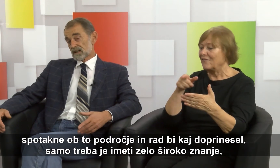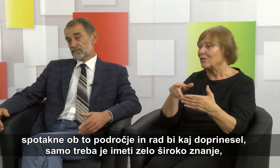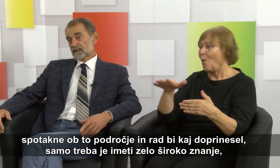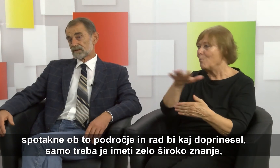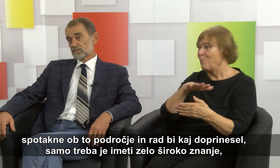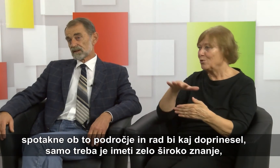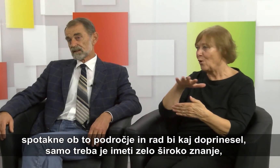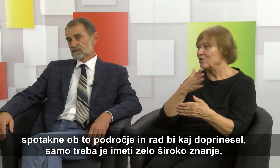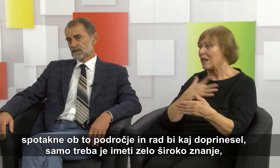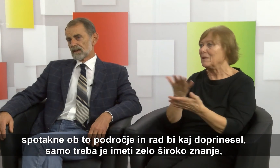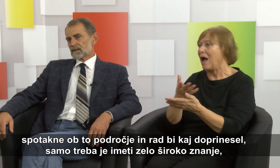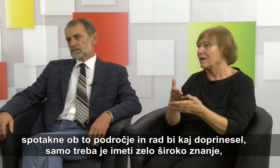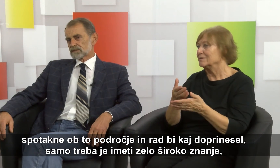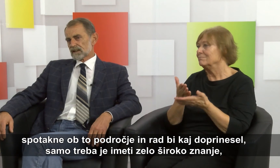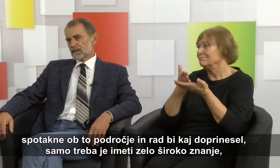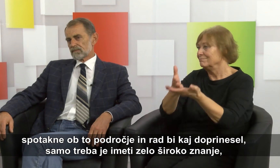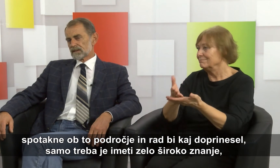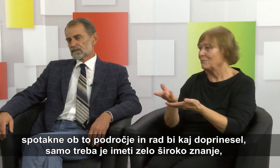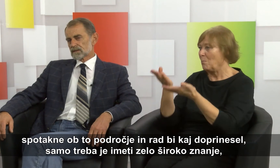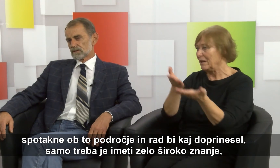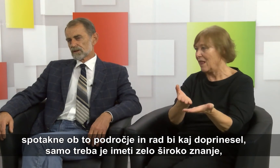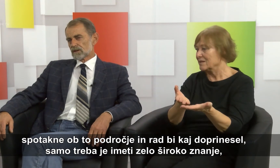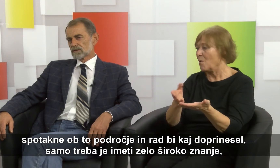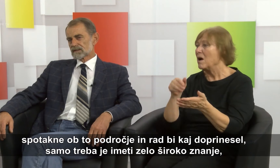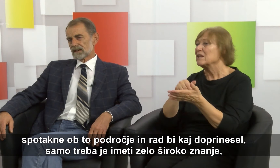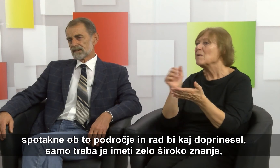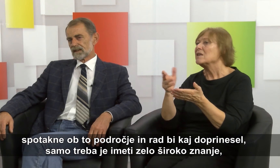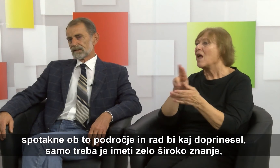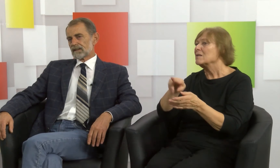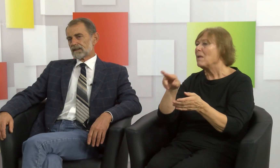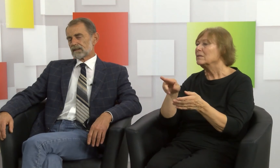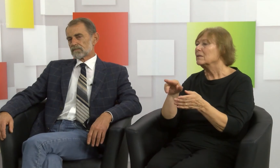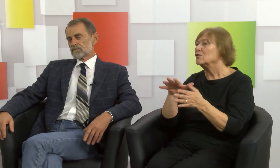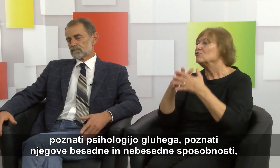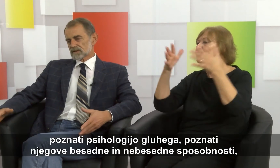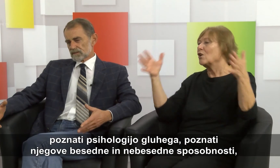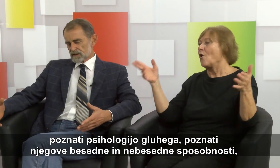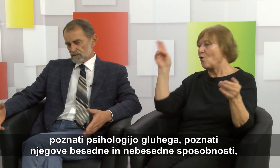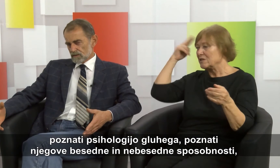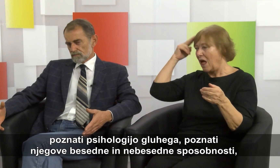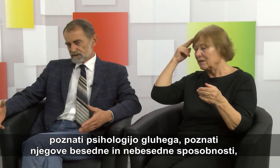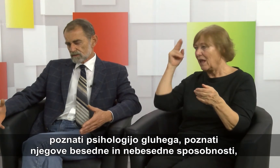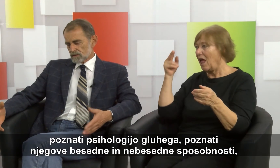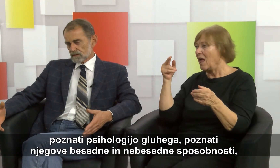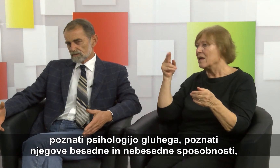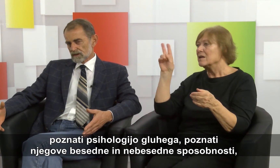bi kaj doprinesel. Samo treba je imeti zelo široko znanje, poznati psihologijo gluhega,